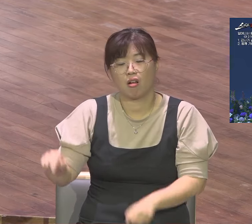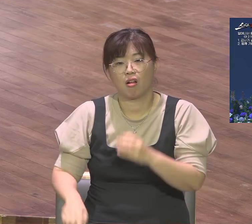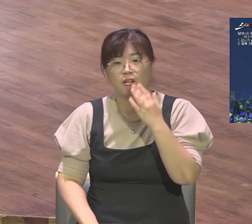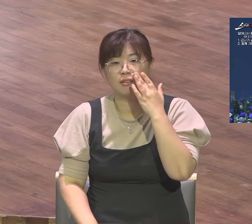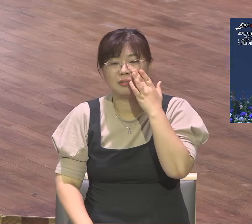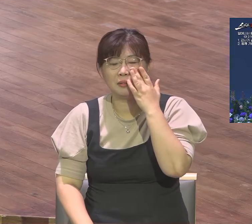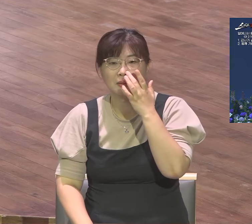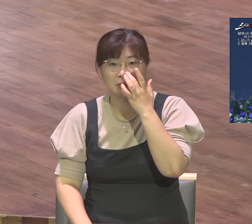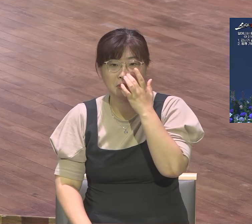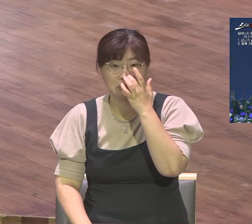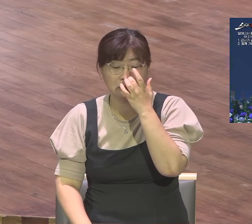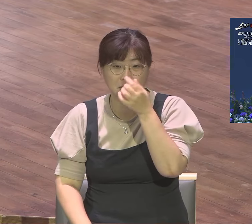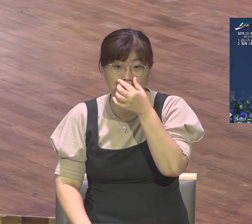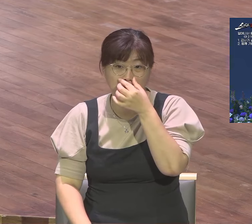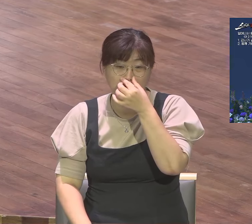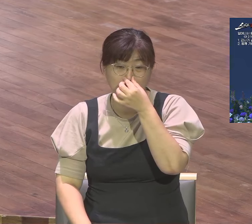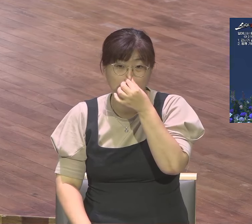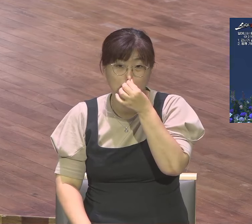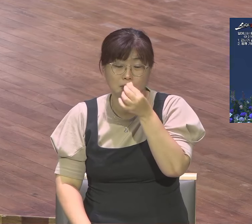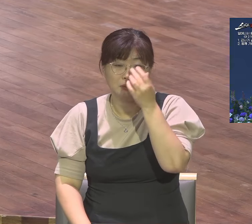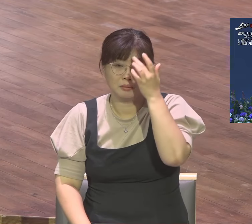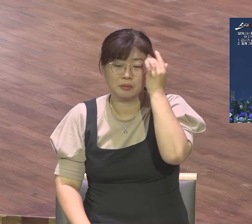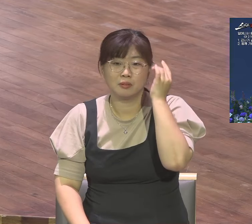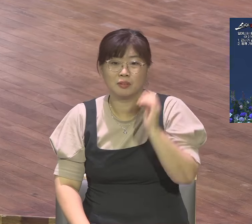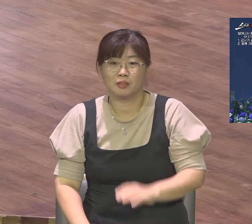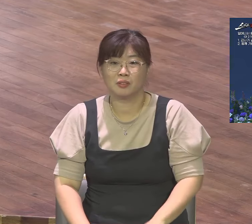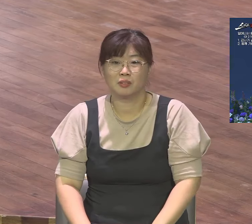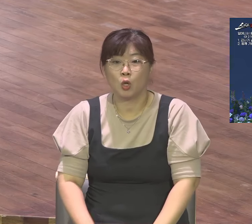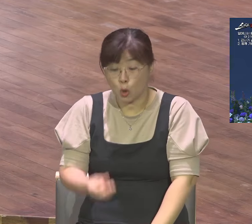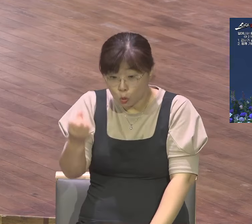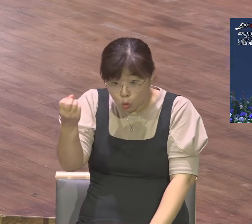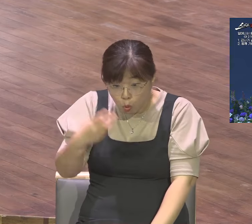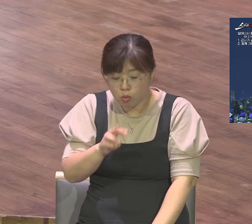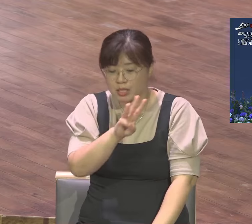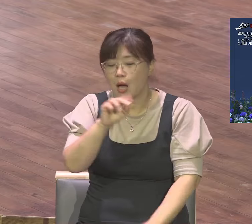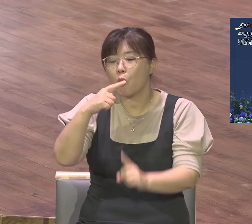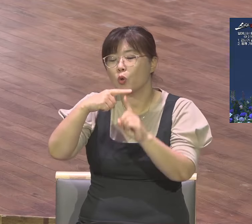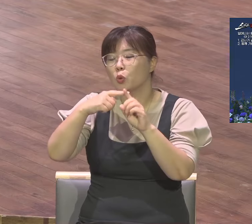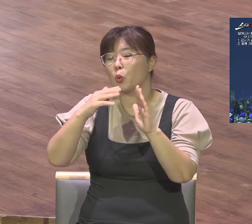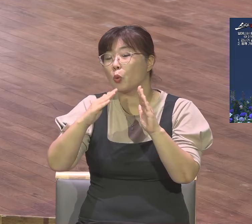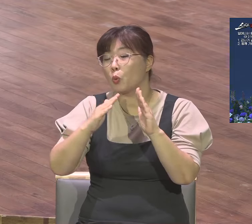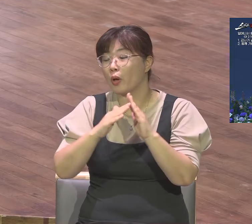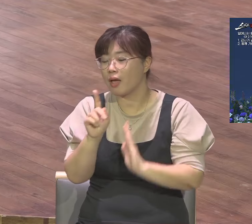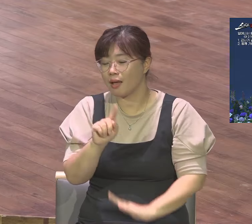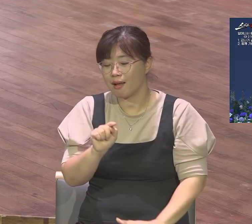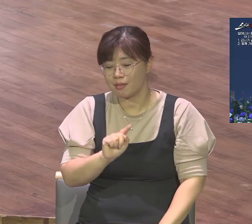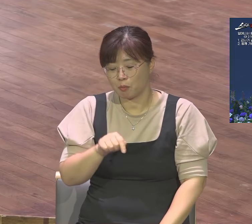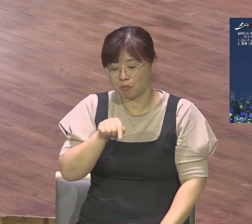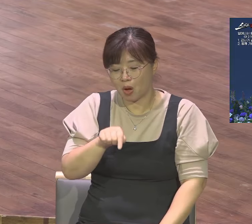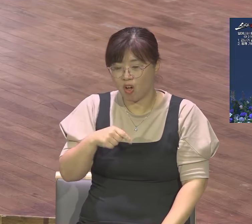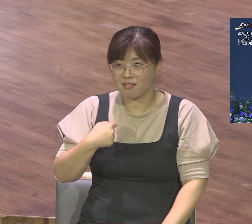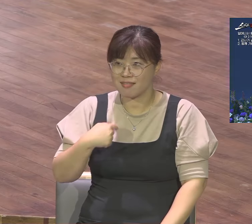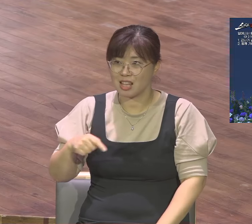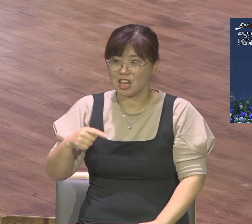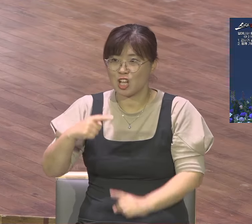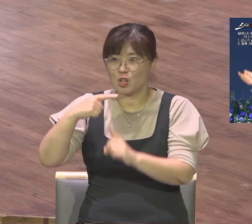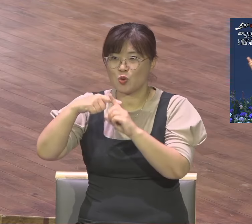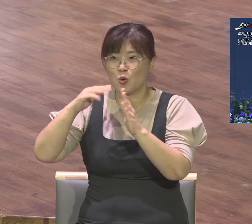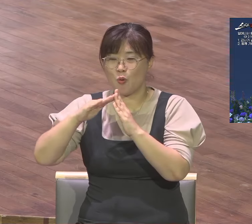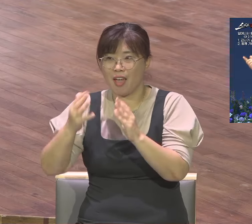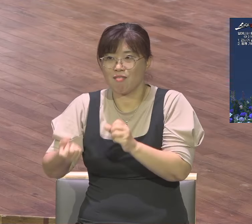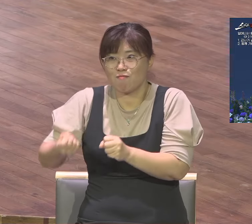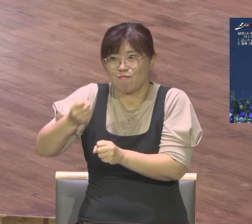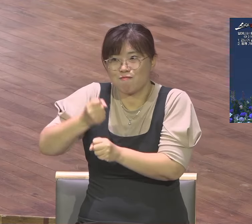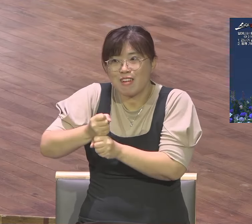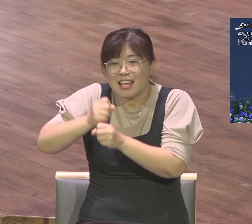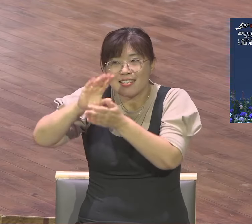그리고 우리 교회를 막 사적으로 전혀 없었던 겁니다. 어떤 게 이상하게 막 부정적인 말을 집어넣고 카톡을 보내고